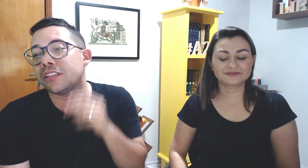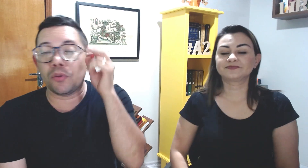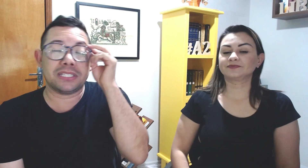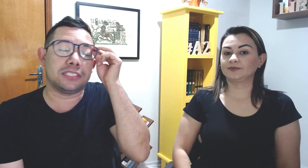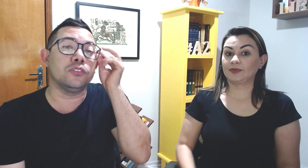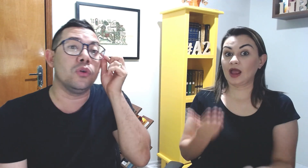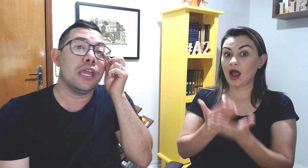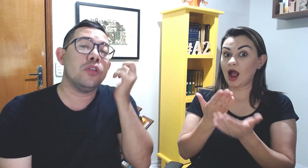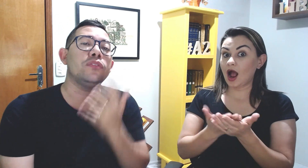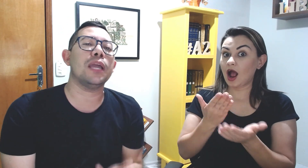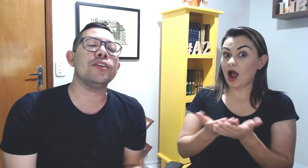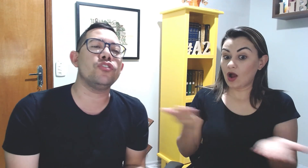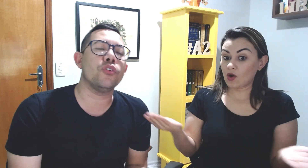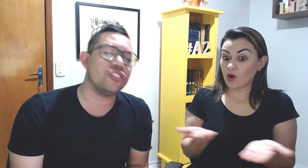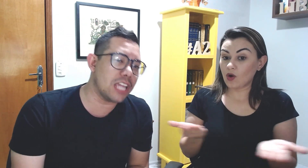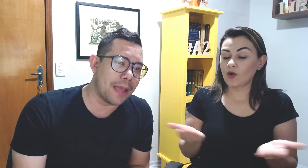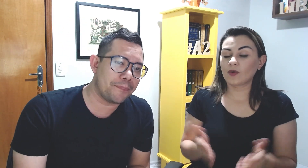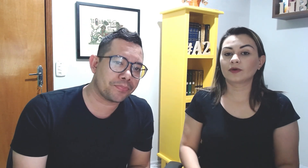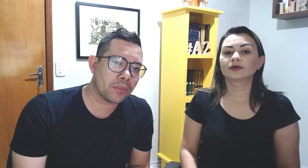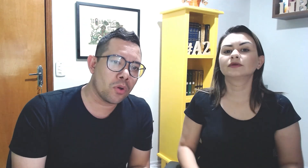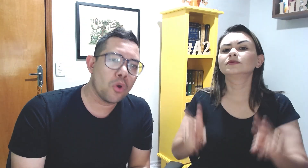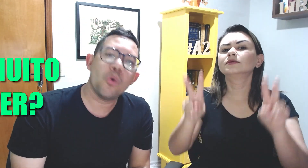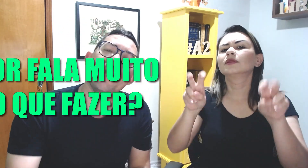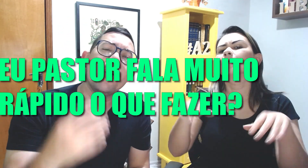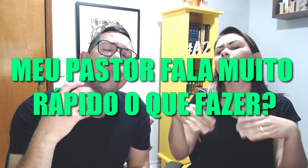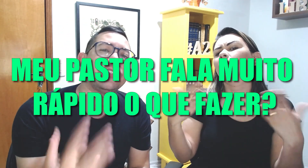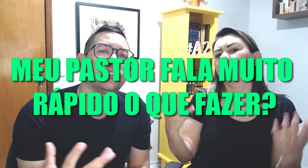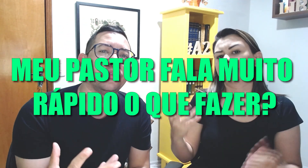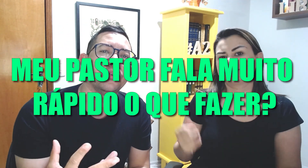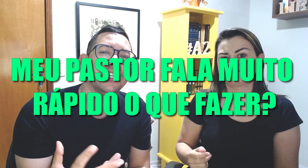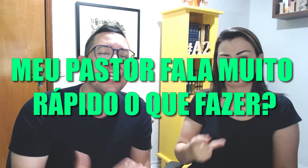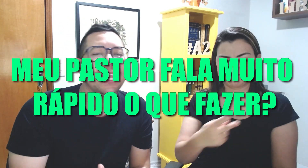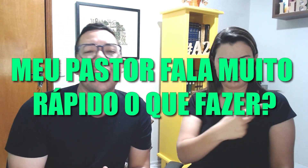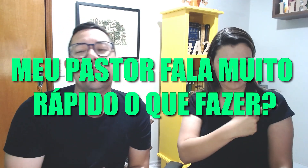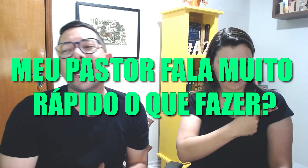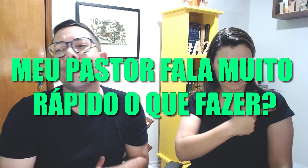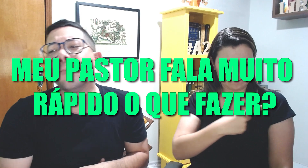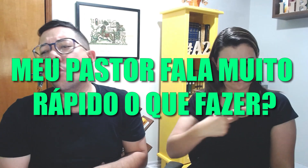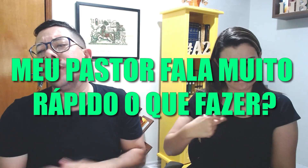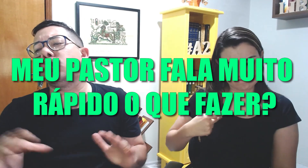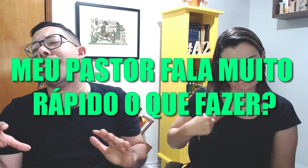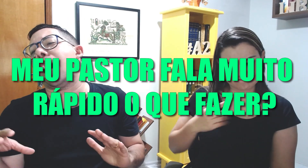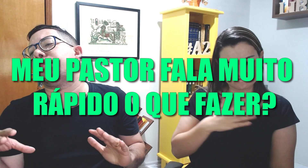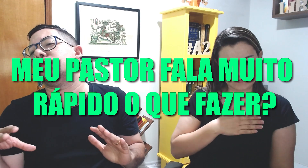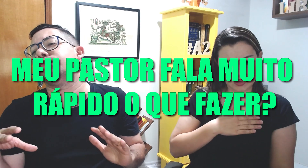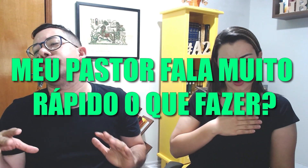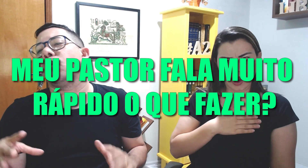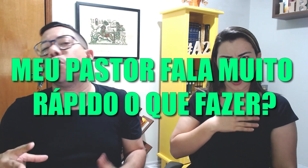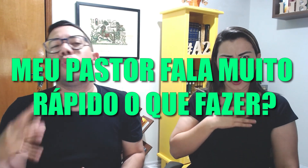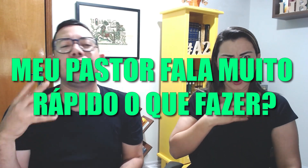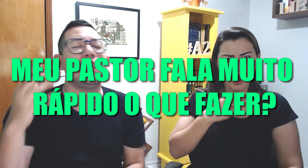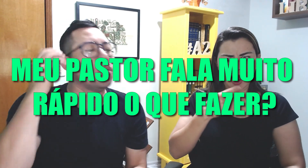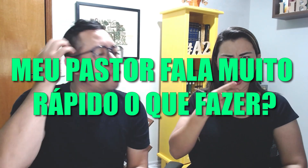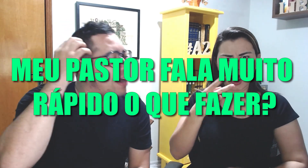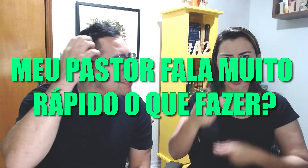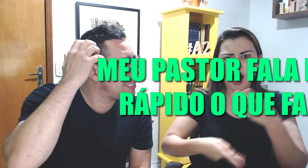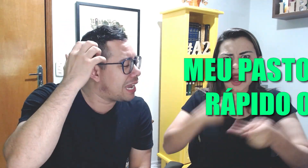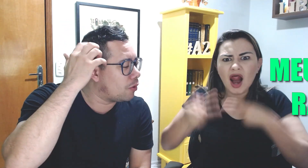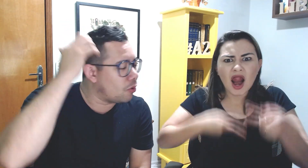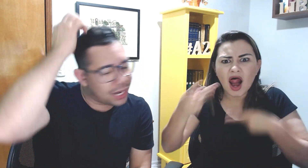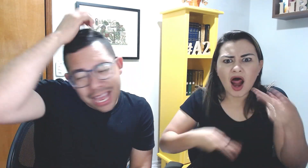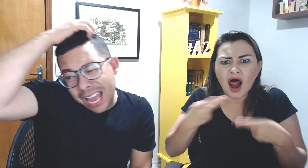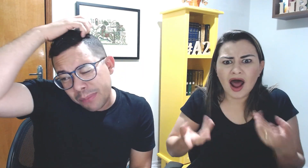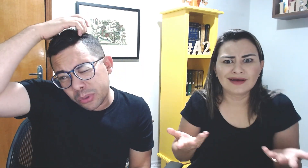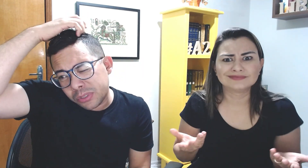A nossa aula está começando e o tema de hoje é: o meu pastor, ele fala muito rápido. O que eu faço?